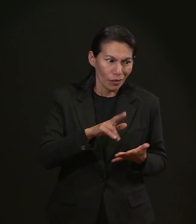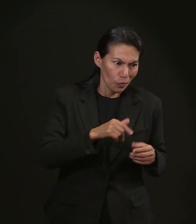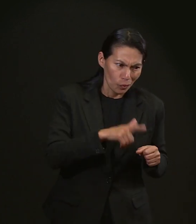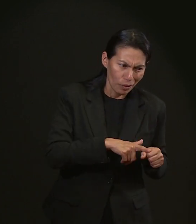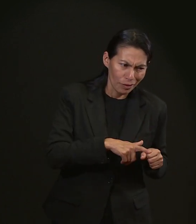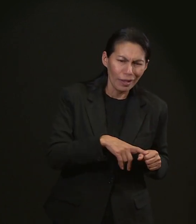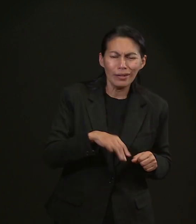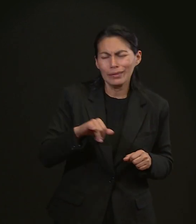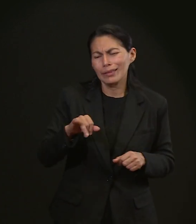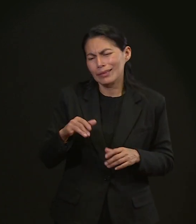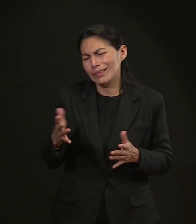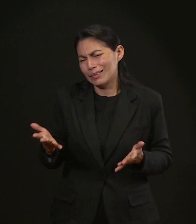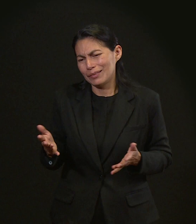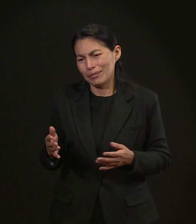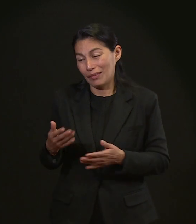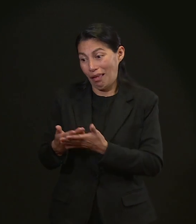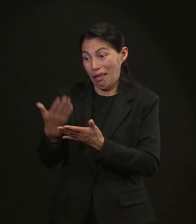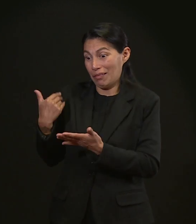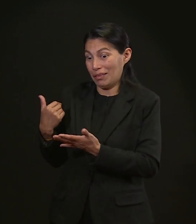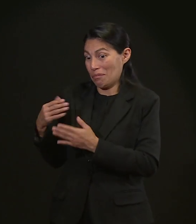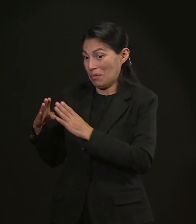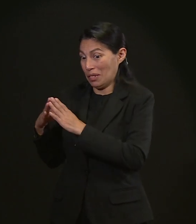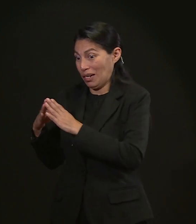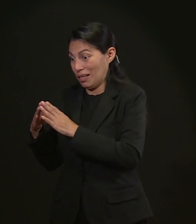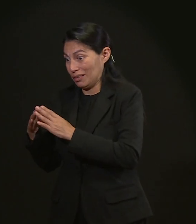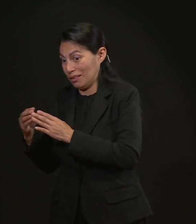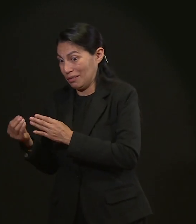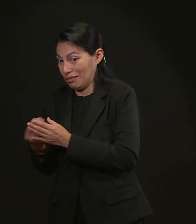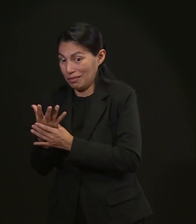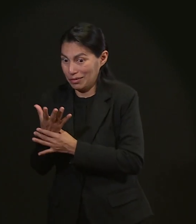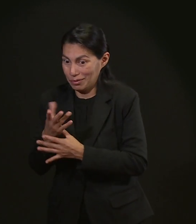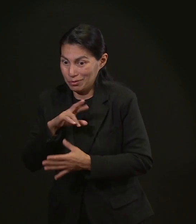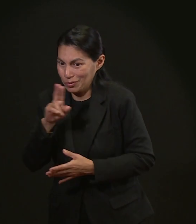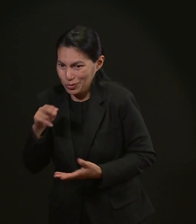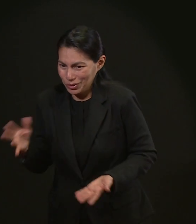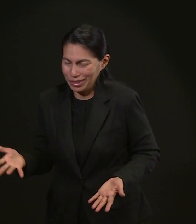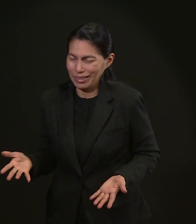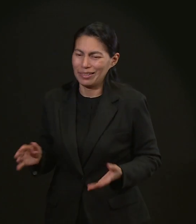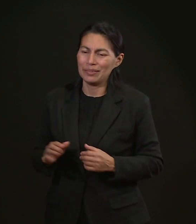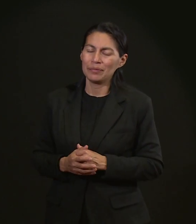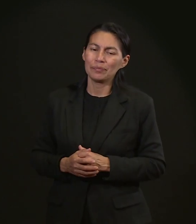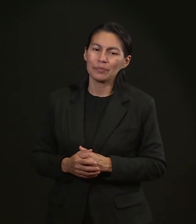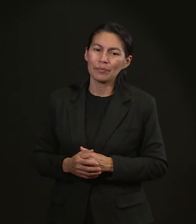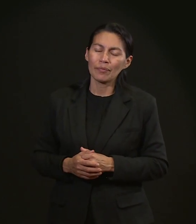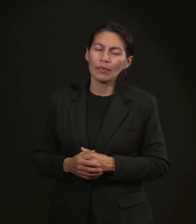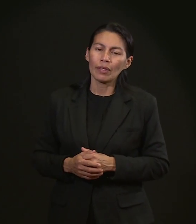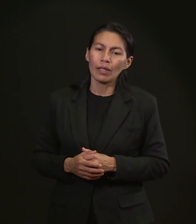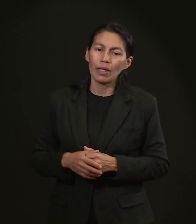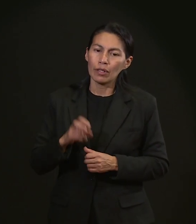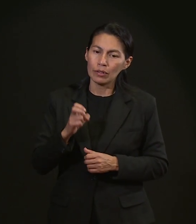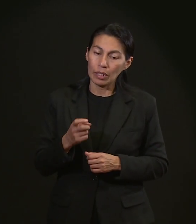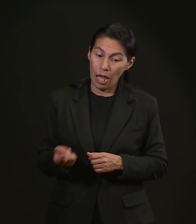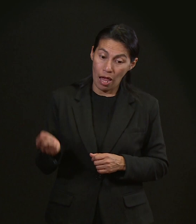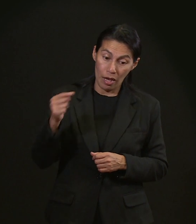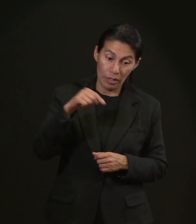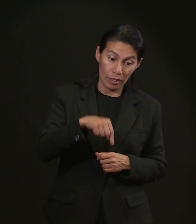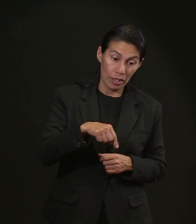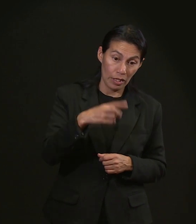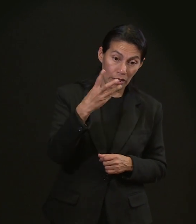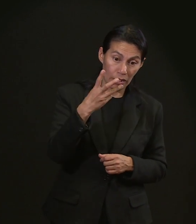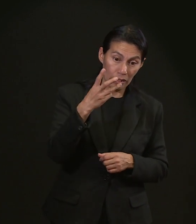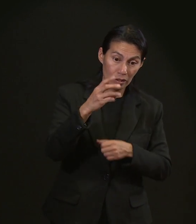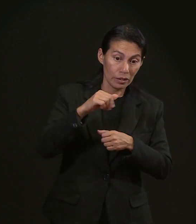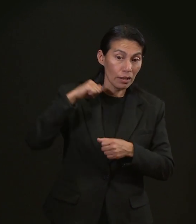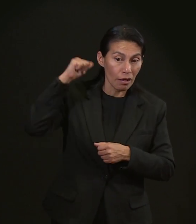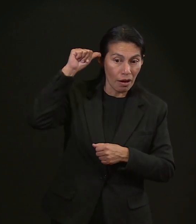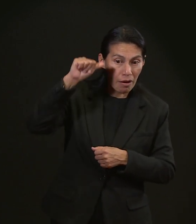y si además yo ni había salido de un exacto entonces yo desde yo llegué un